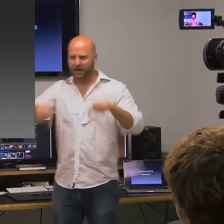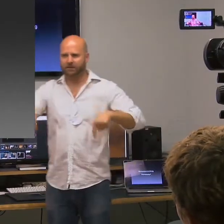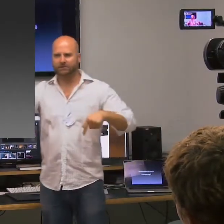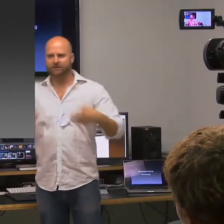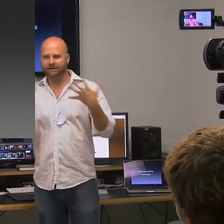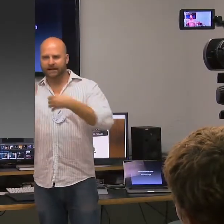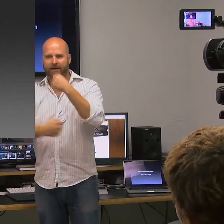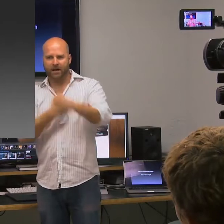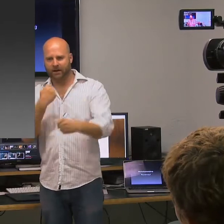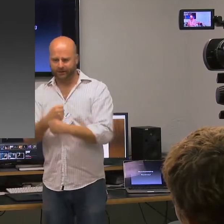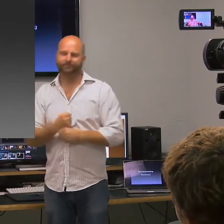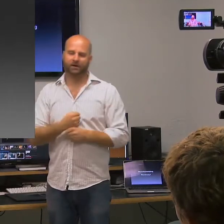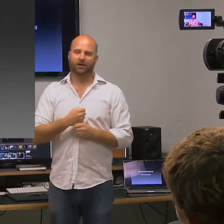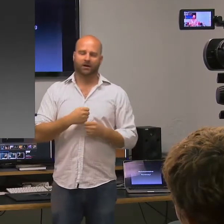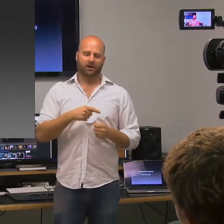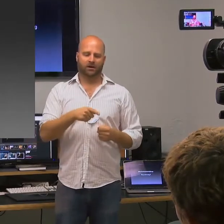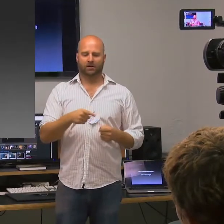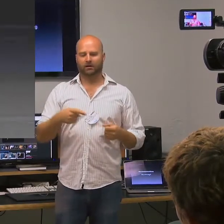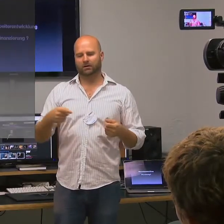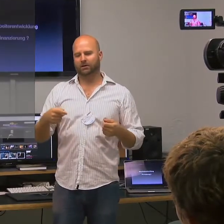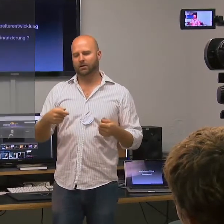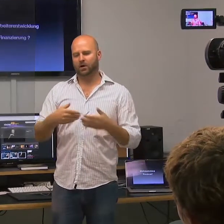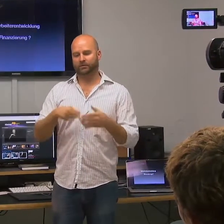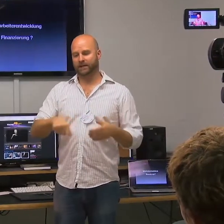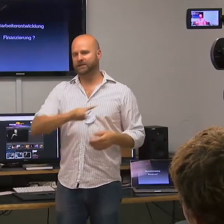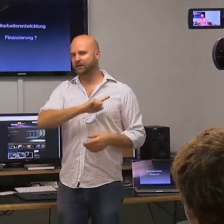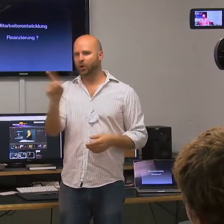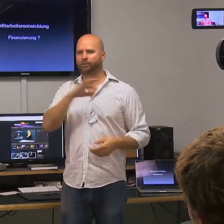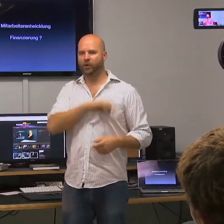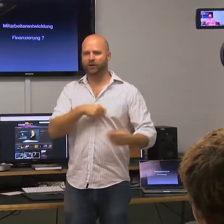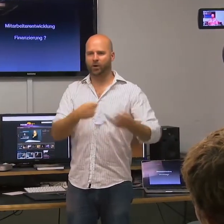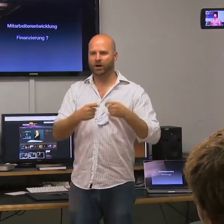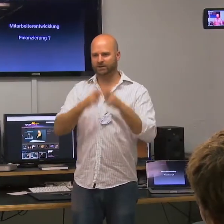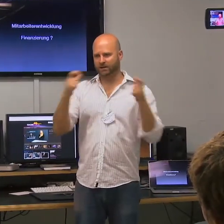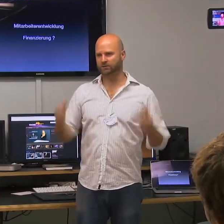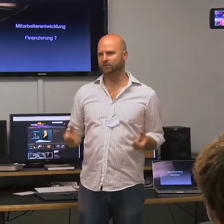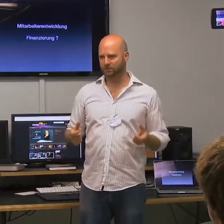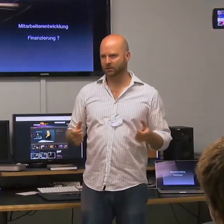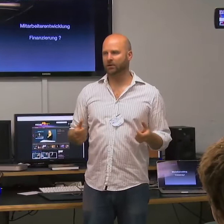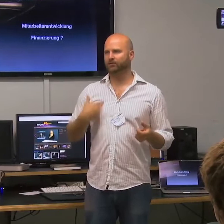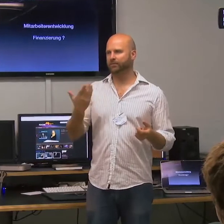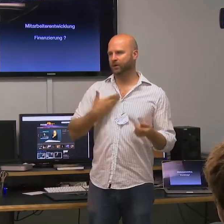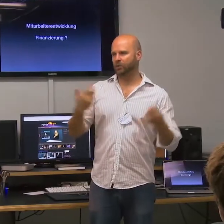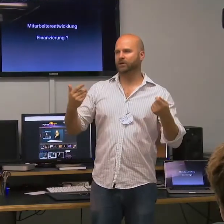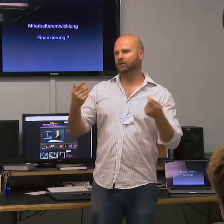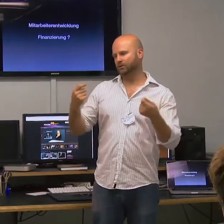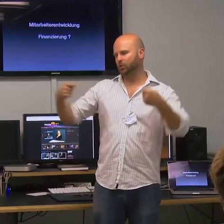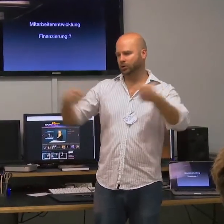Also wie finanzieren wir uns? Wie haben wir uns finanziert die letzten 10 Jahre? Wir sind eine Non-Profit-Organisation. Wir